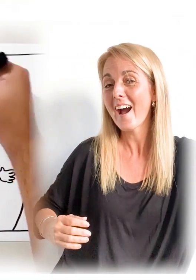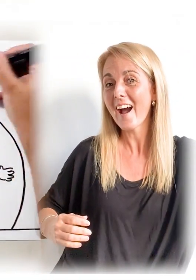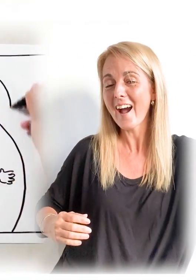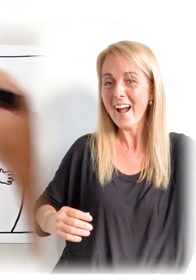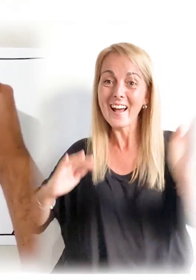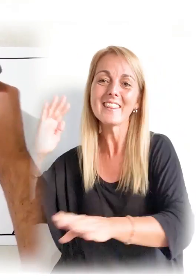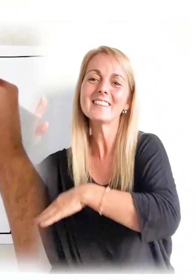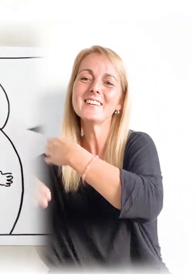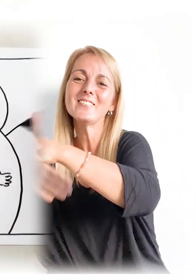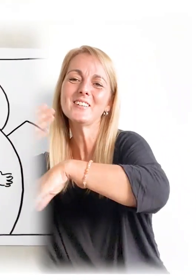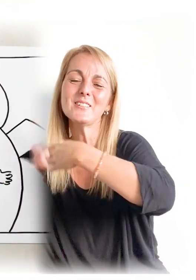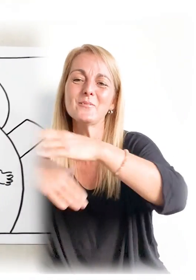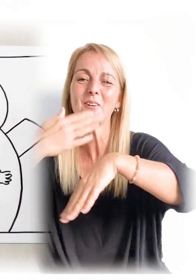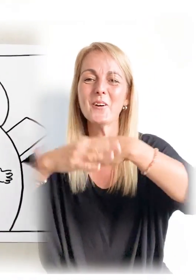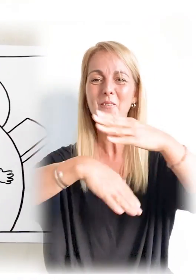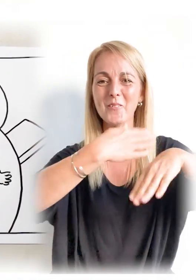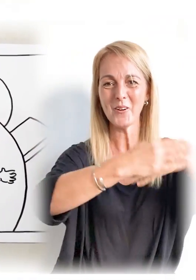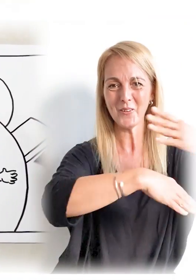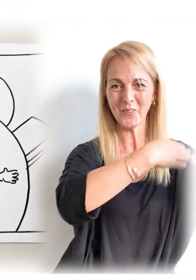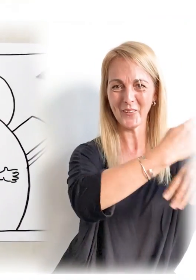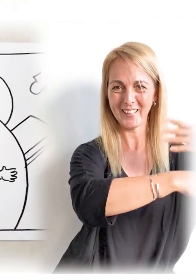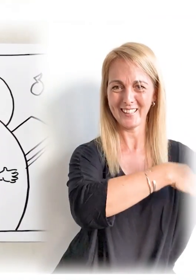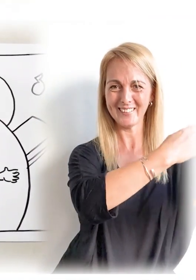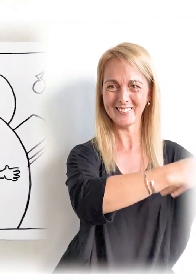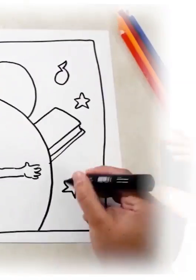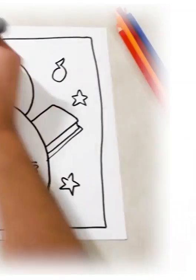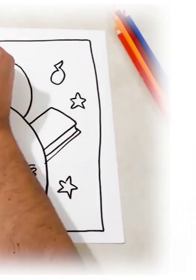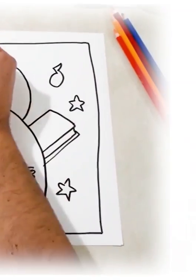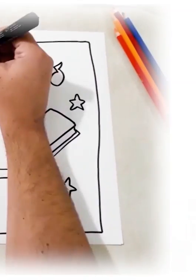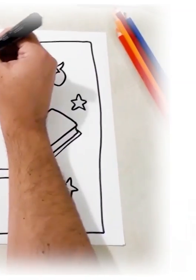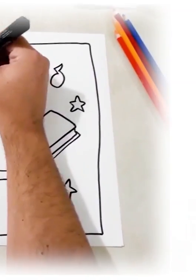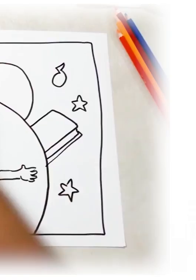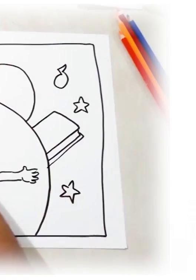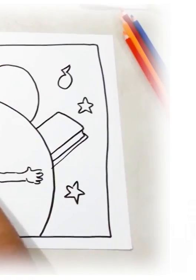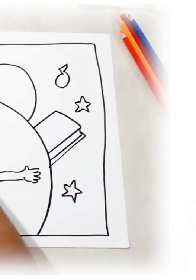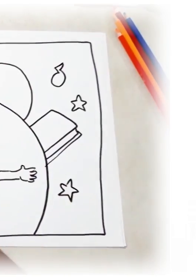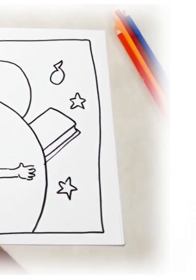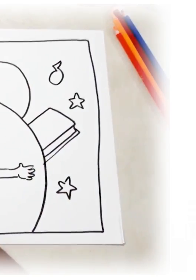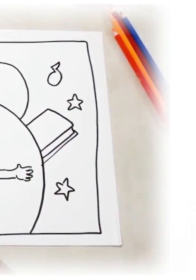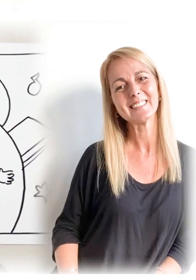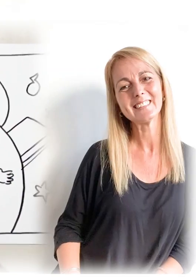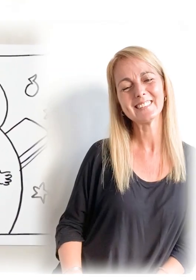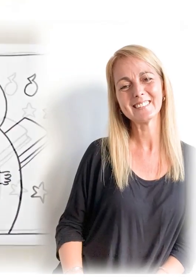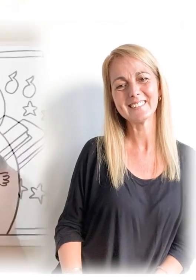un mundo de mis propios juegos.